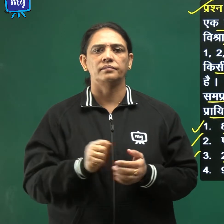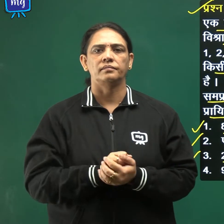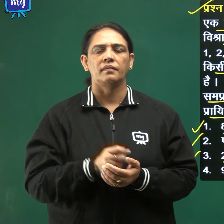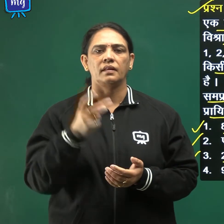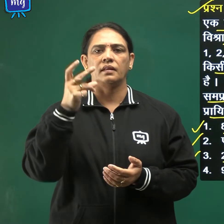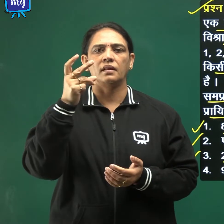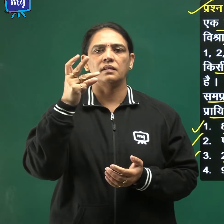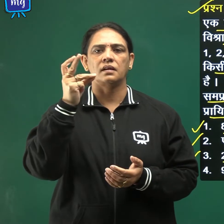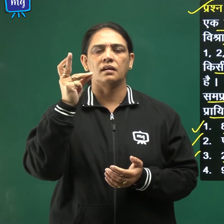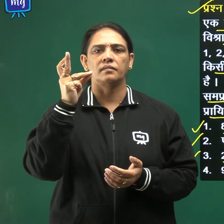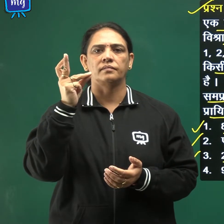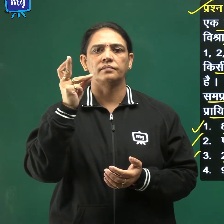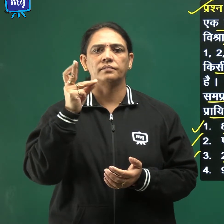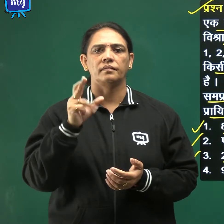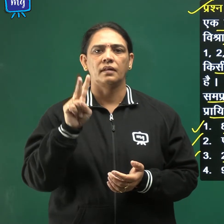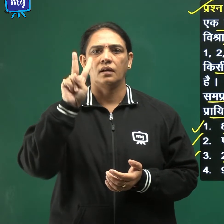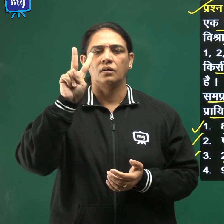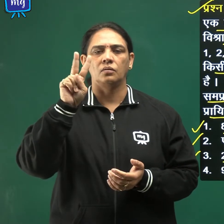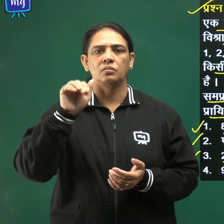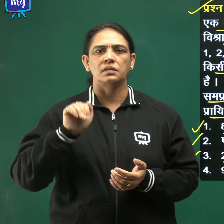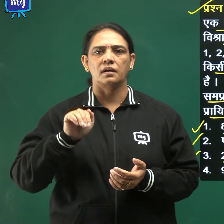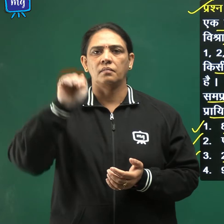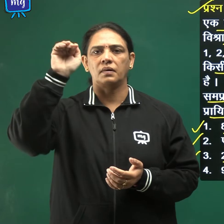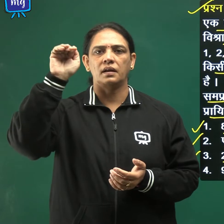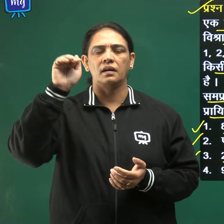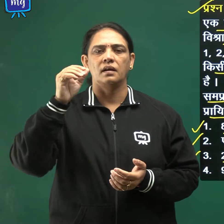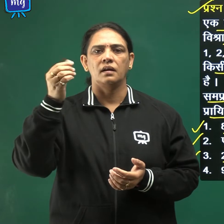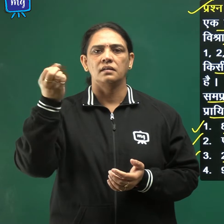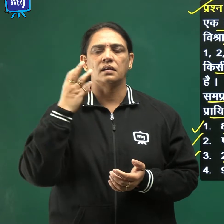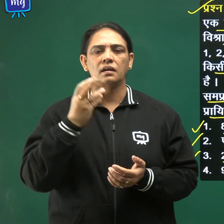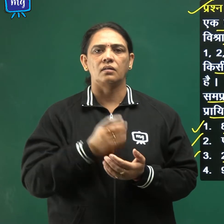है तीसरा को 12 से बड़ी संख्या को